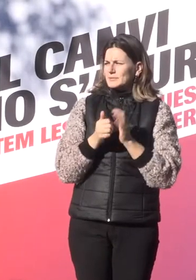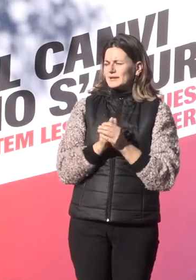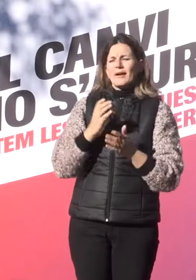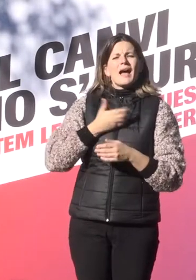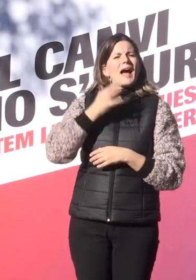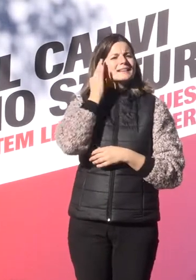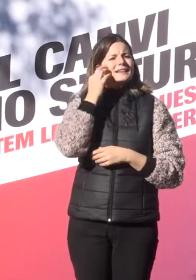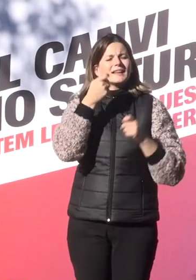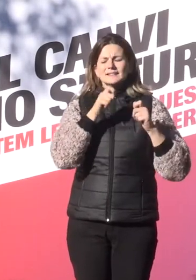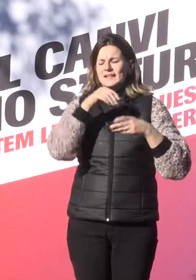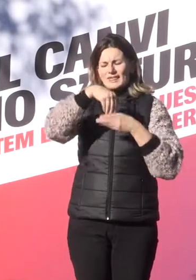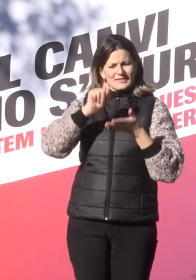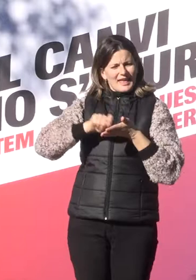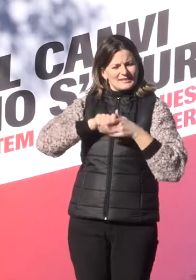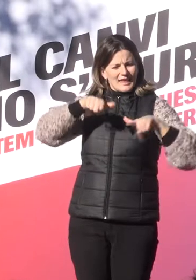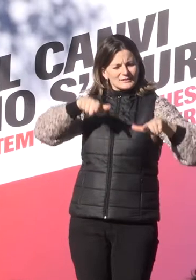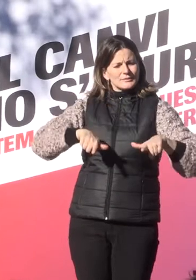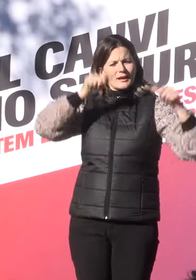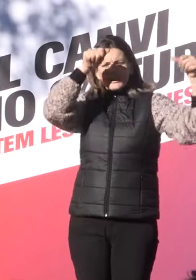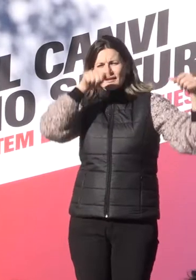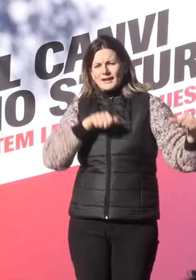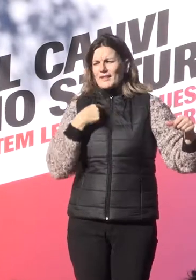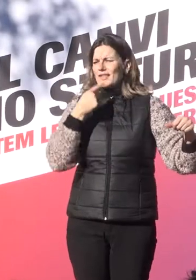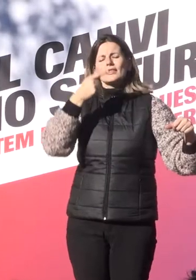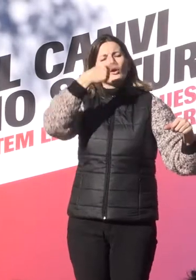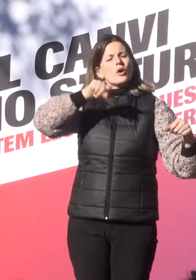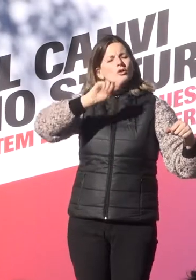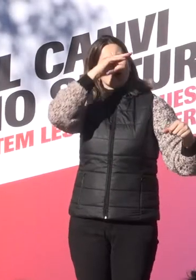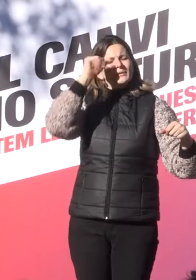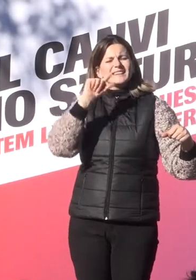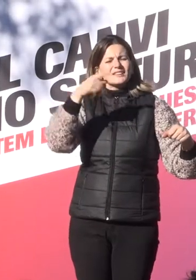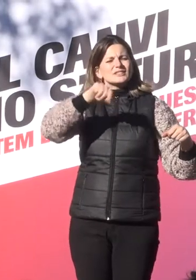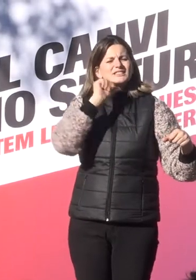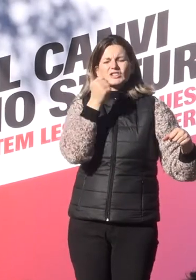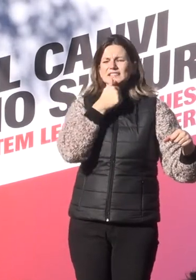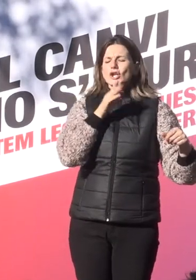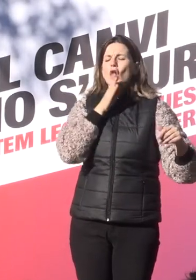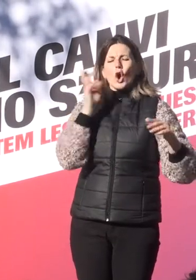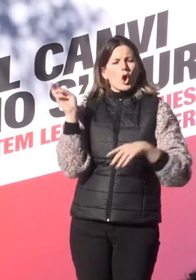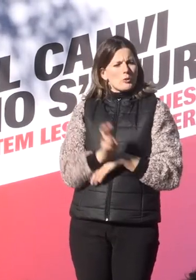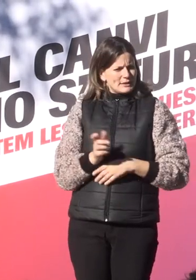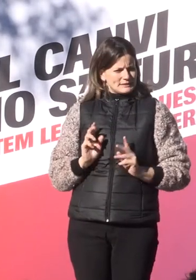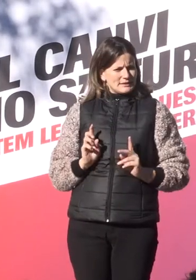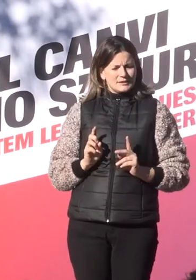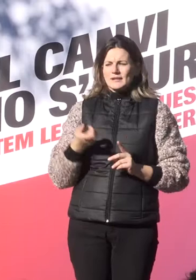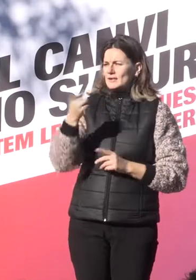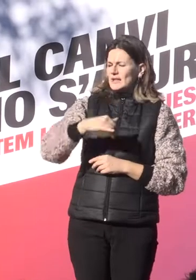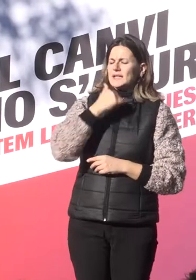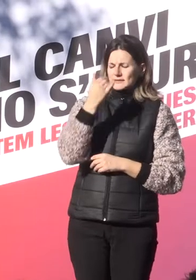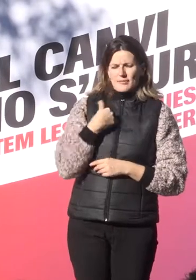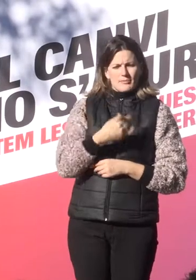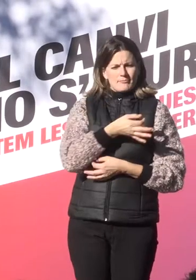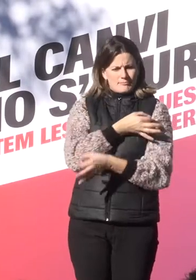alcaldesa tiene colgado en su despacho un cartel que dice que no nos tenemos que olvidar quiénes somos y de dónde venimos y sabemos somos perfectamente